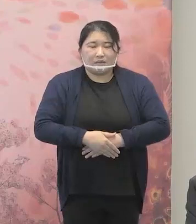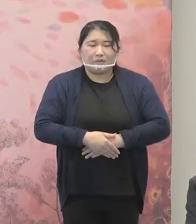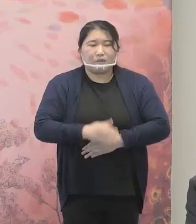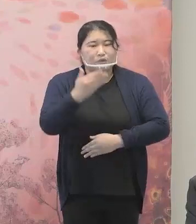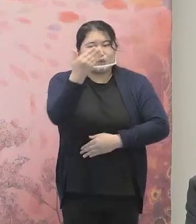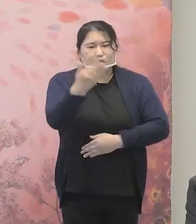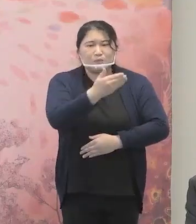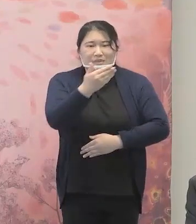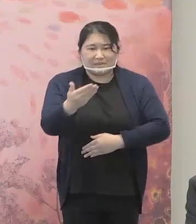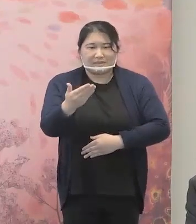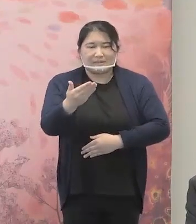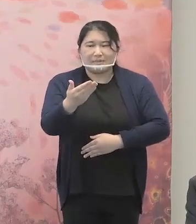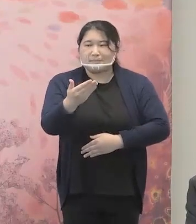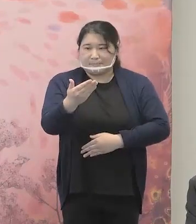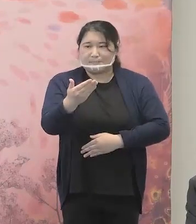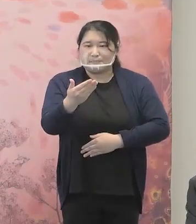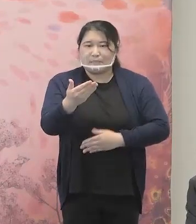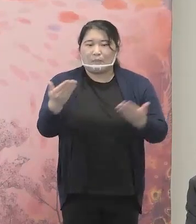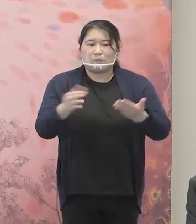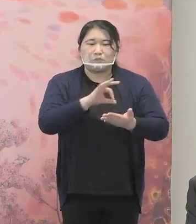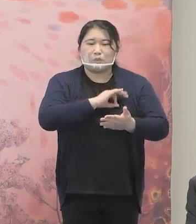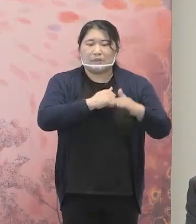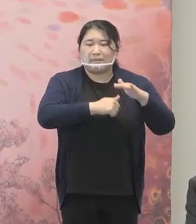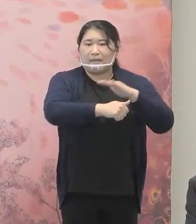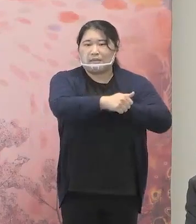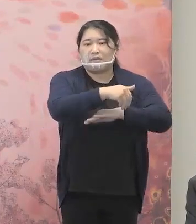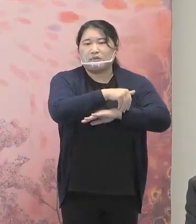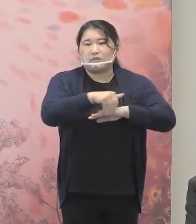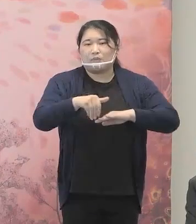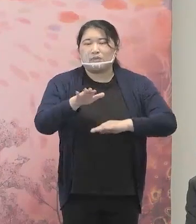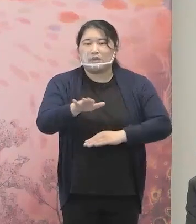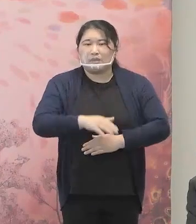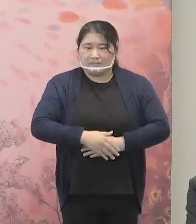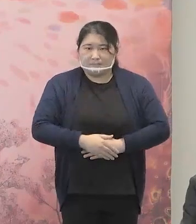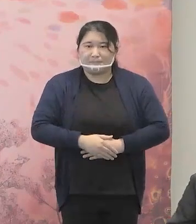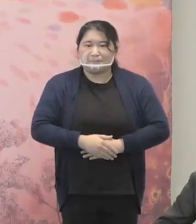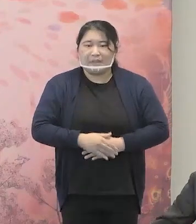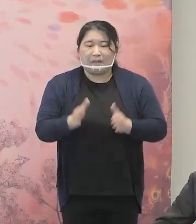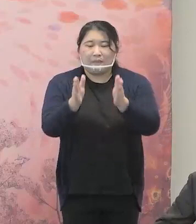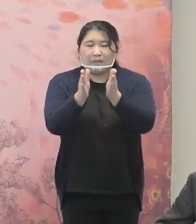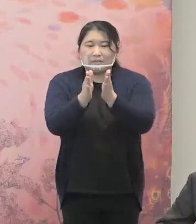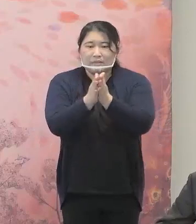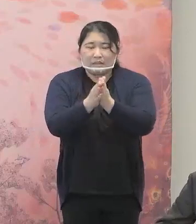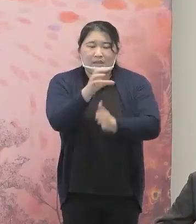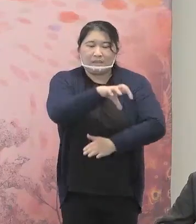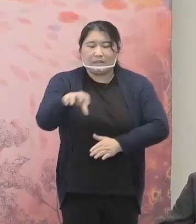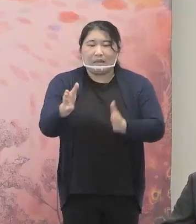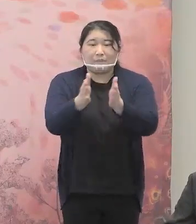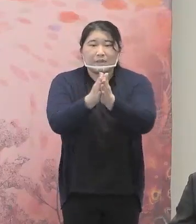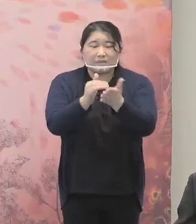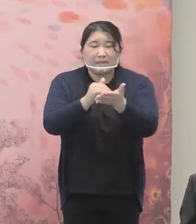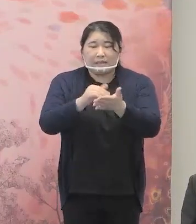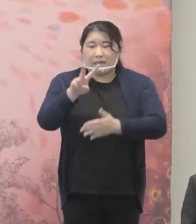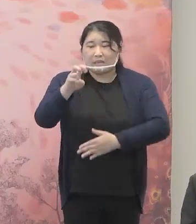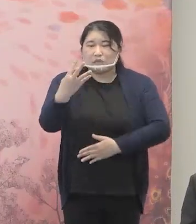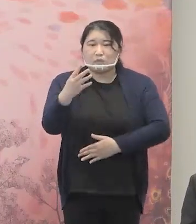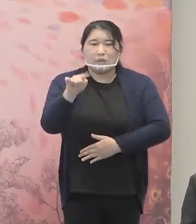の現時点で延べ9名の派遣を予定しているところでございます。合わせまして現時点では